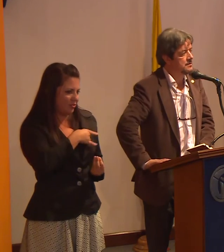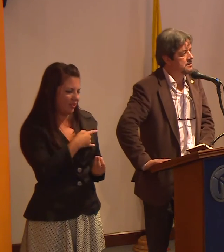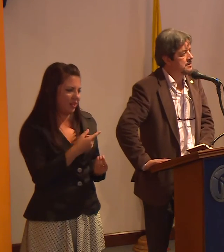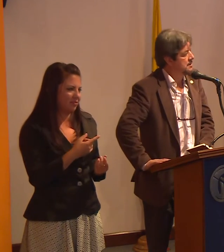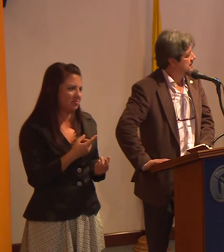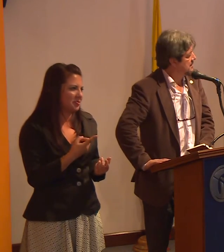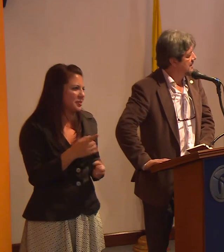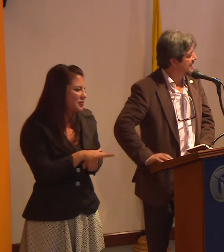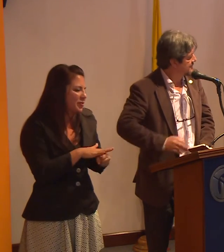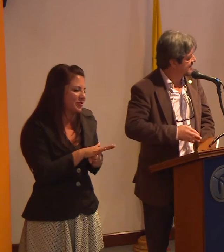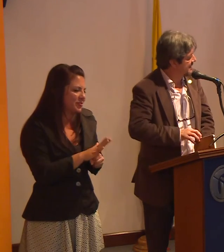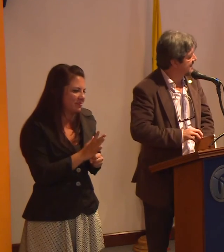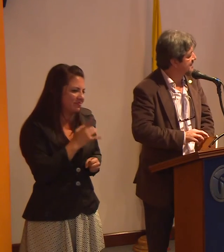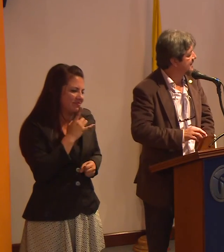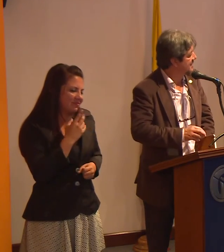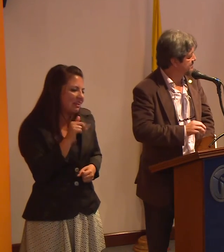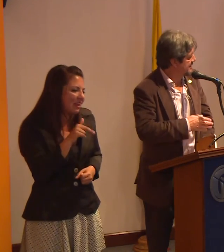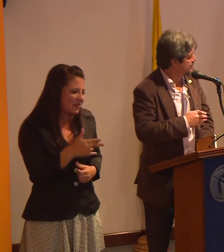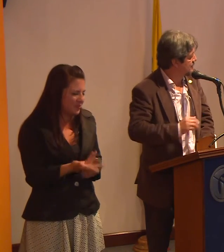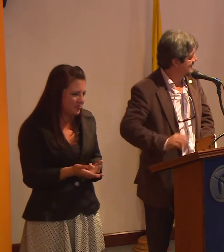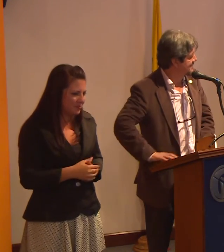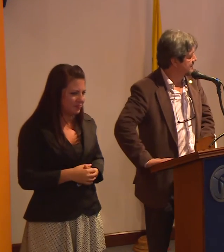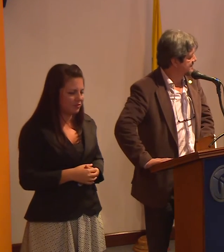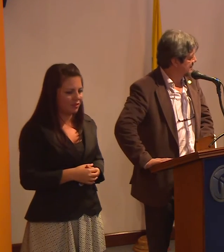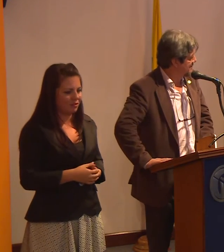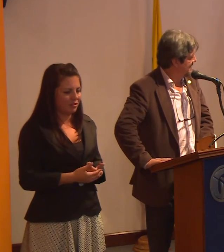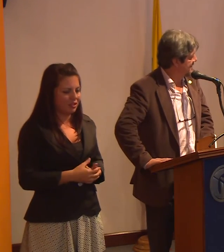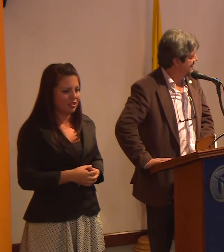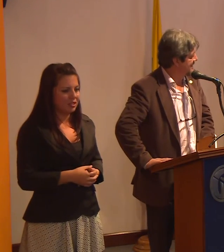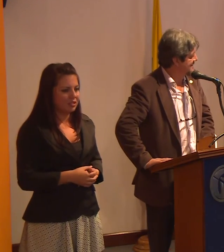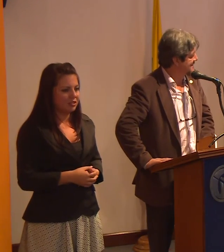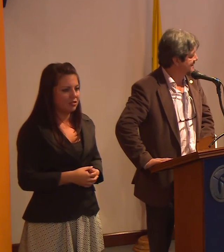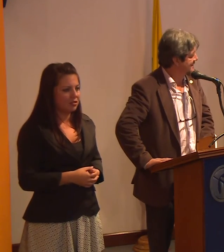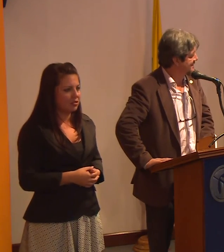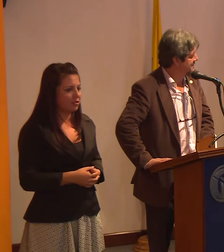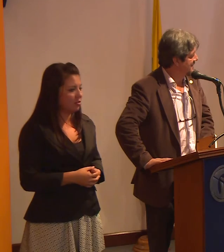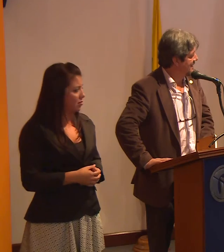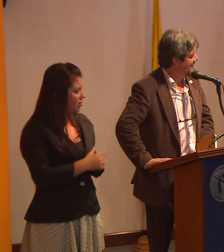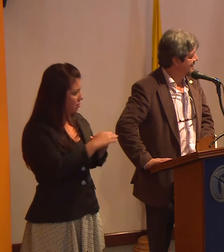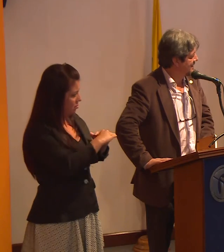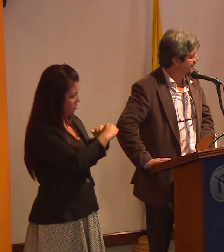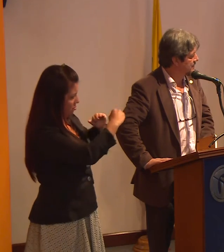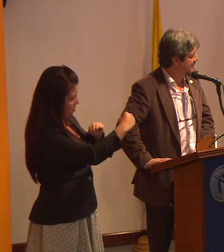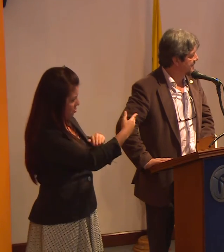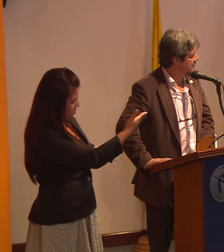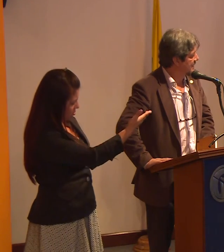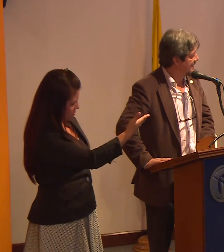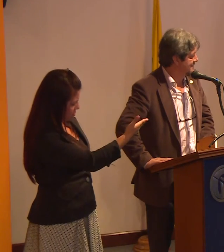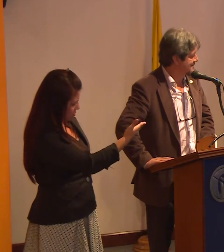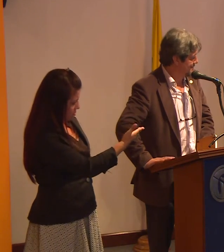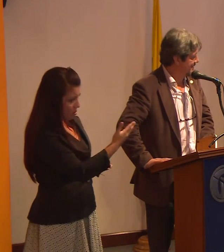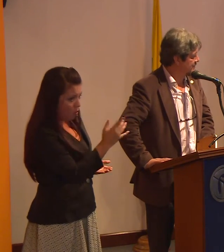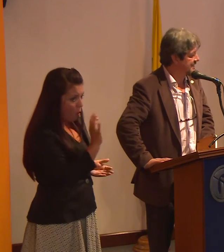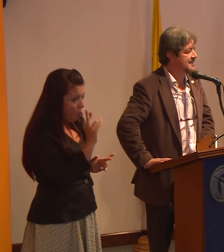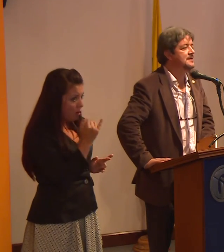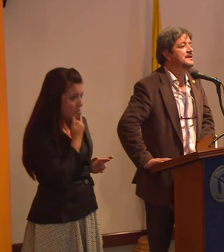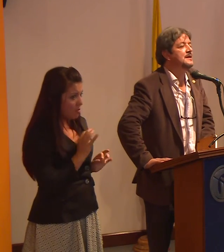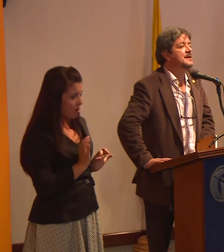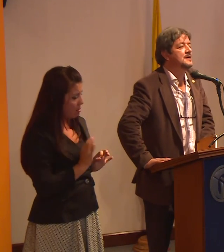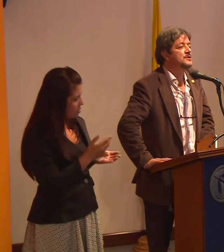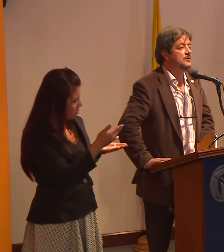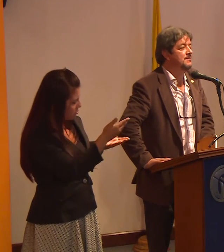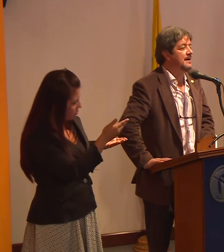paradójico. La totalidad de las personas que nos acompañan en la mesa directiva, creo no equivocarme si no me